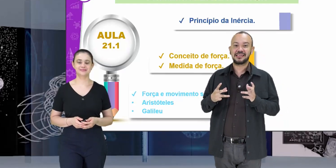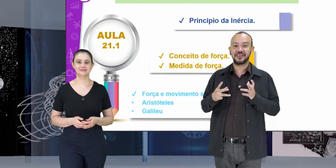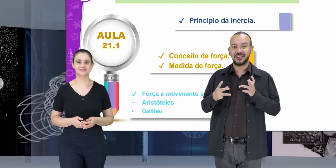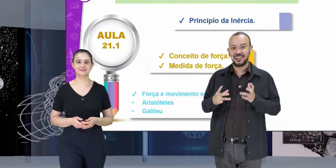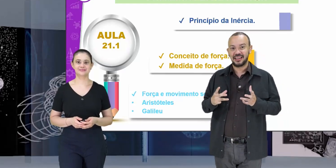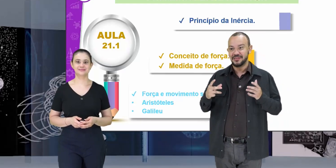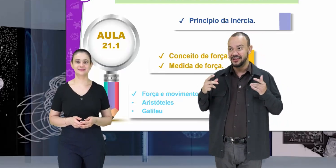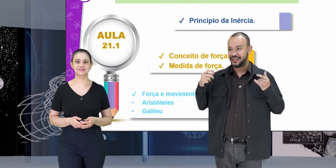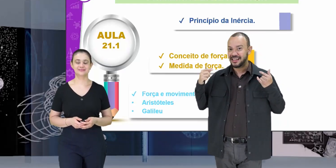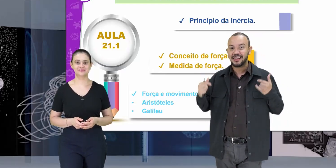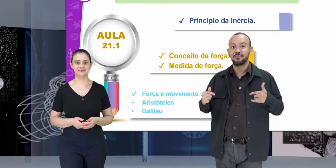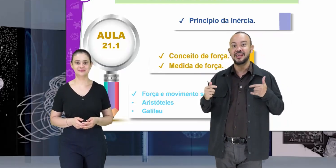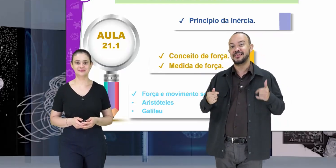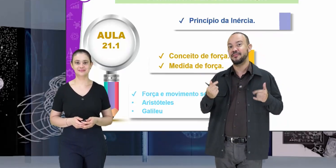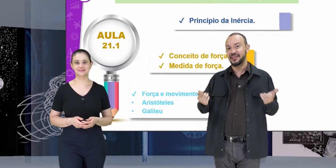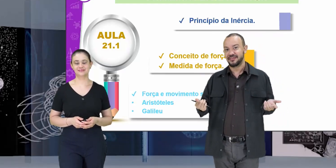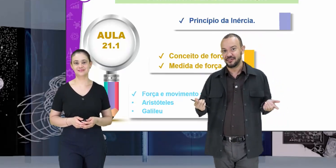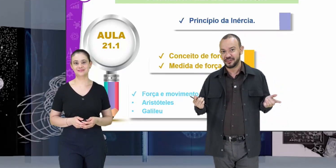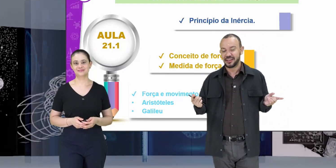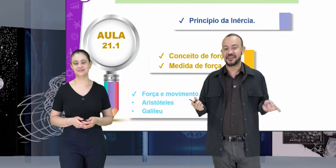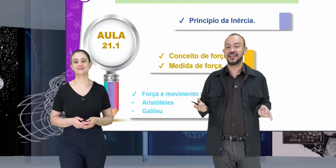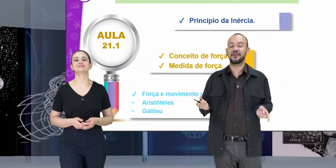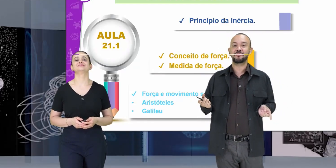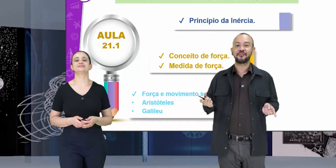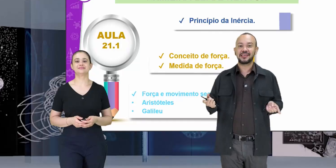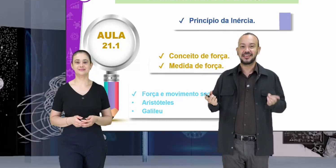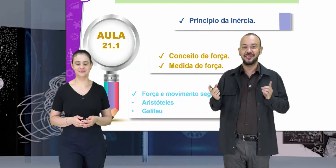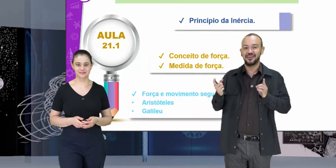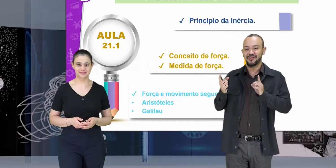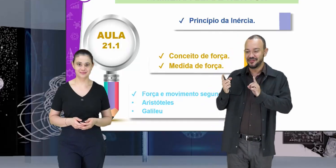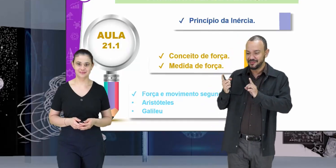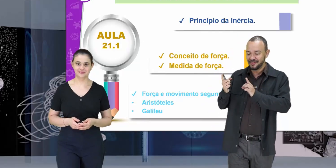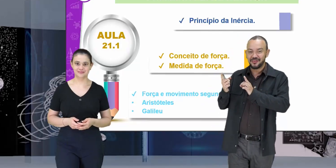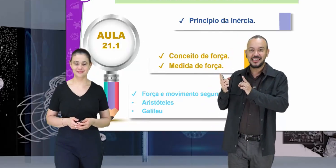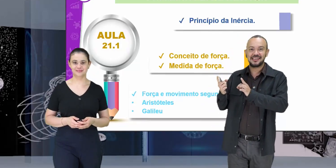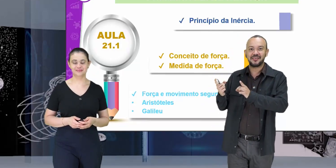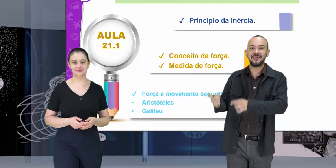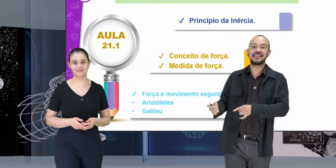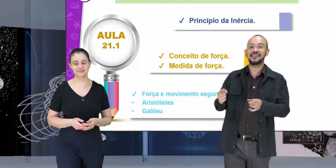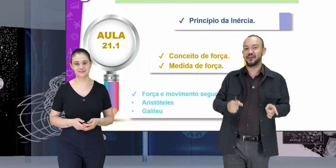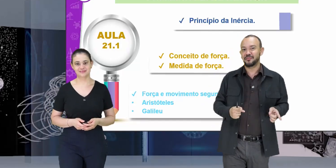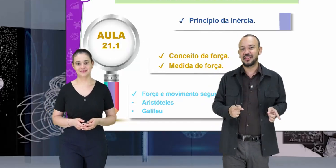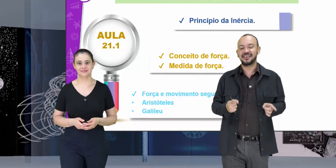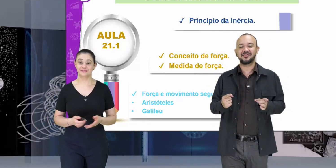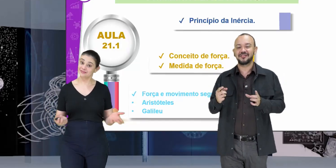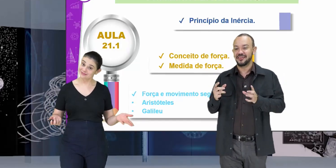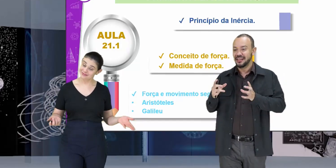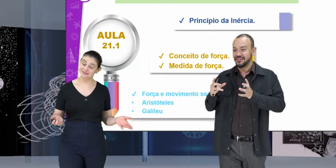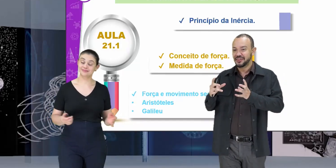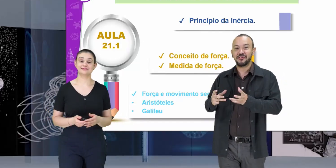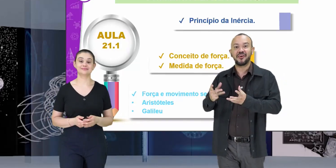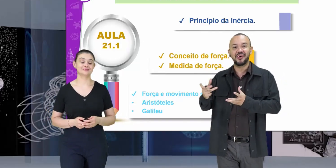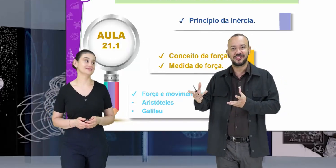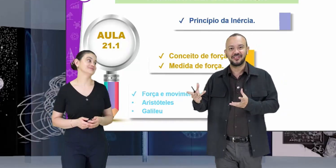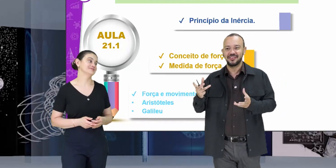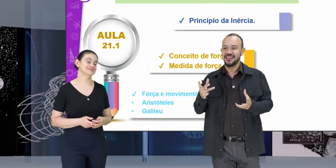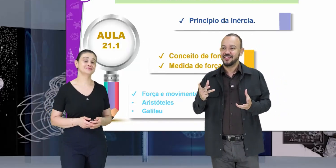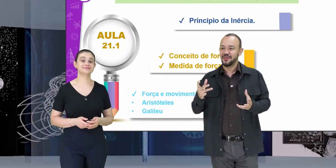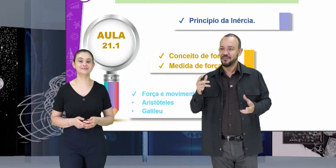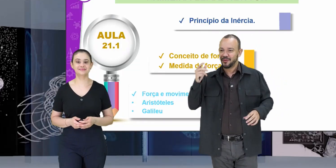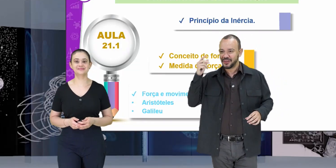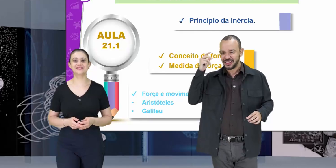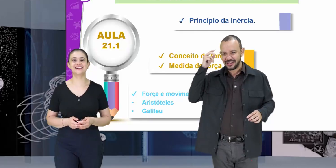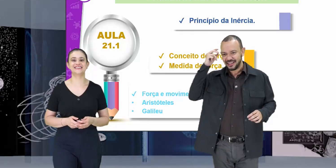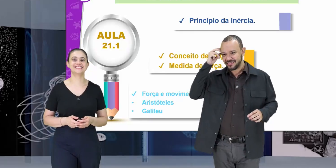o que esteja na lei você já tenha até percebido no dia a dia. Você só não conhecia com esse nome, né? Não tinha um rótulo.